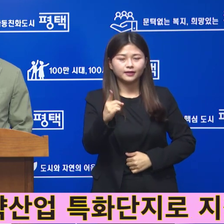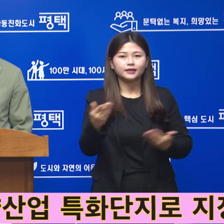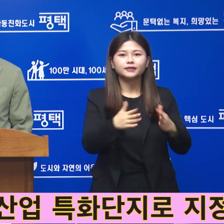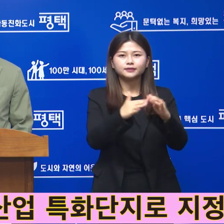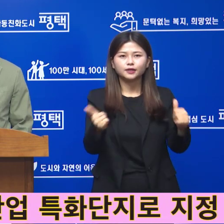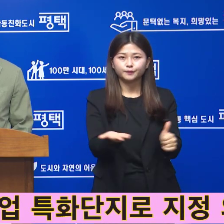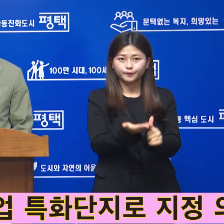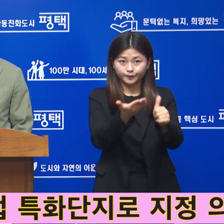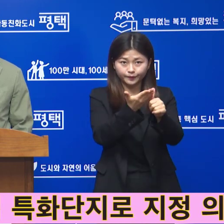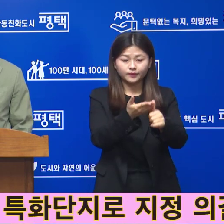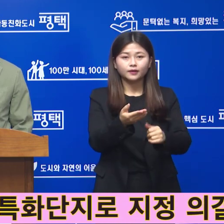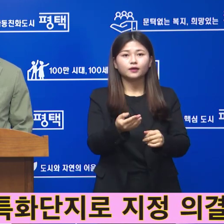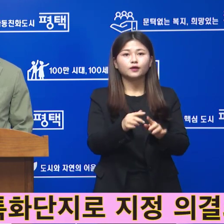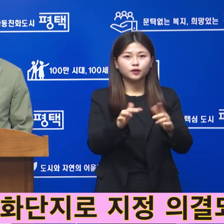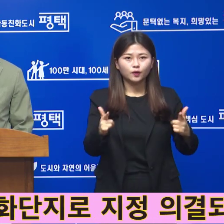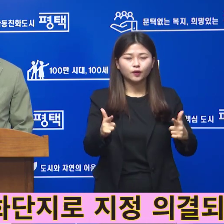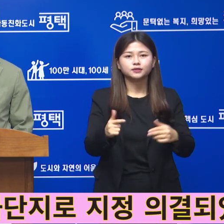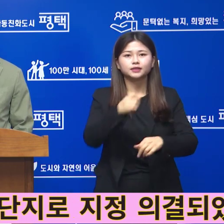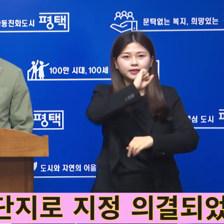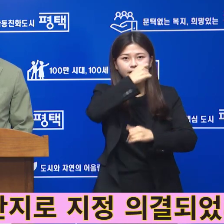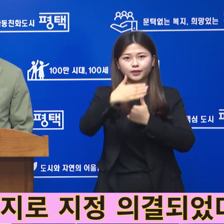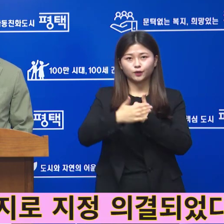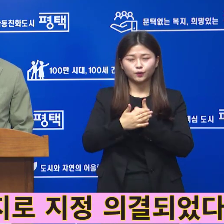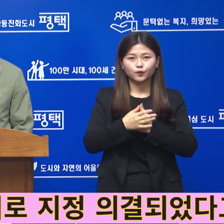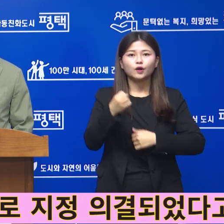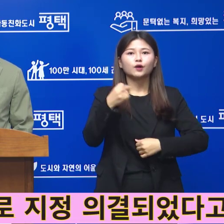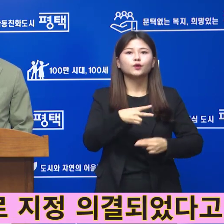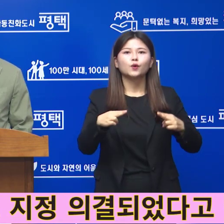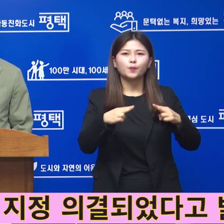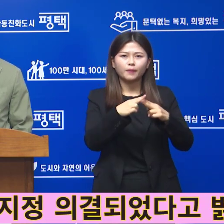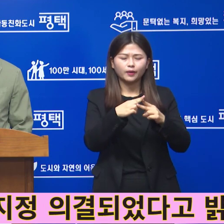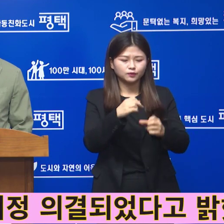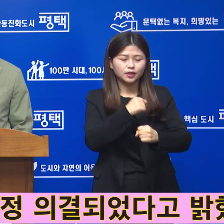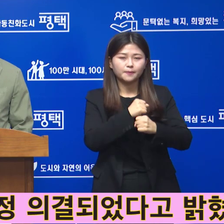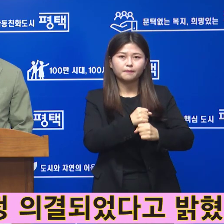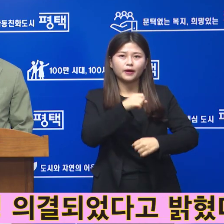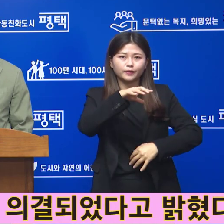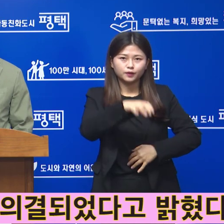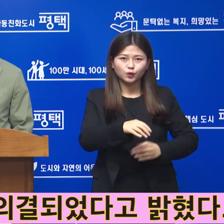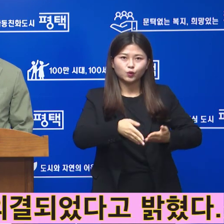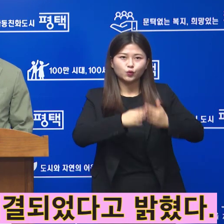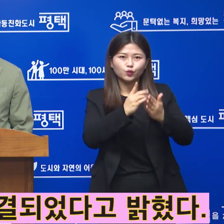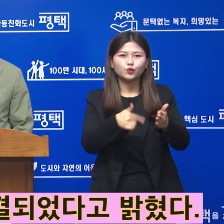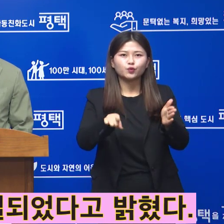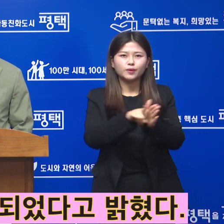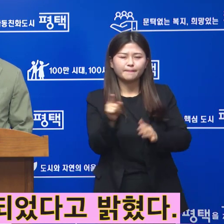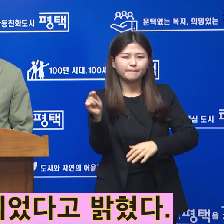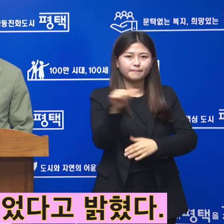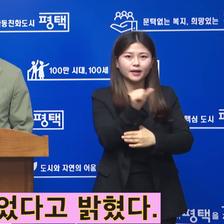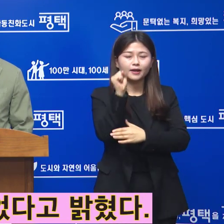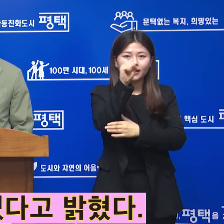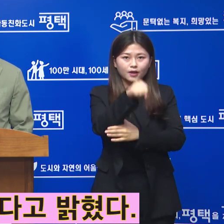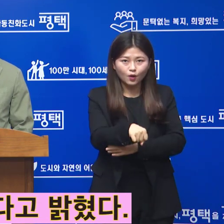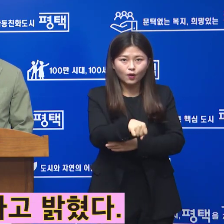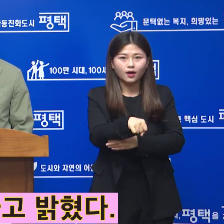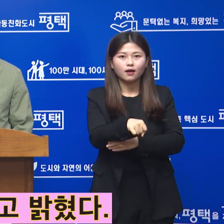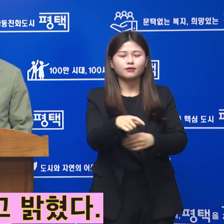등 자금 지원 및 반도체 제조 시설 구축을 위한 인허가 신속 처리 특례가